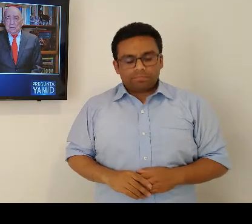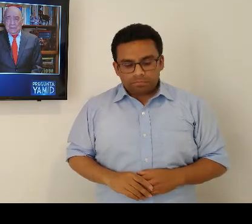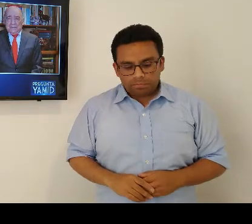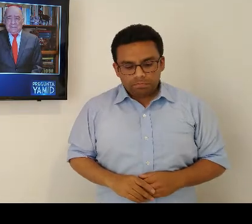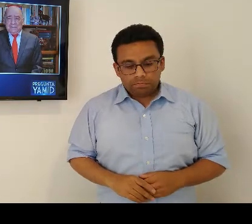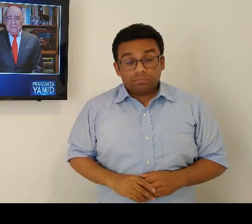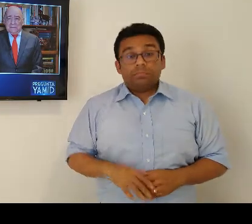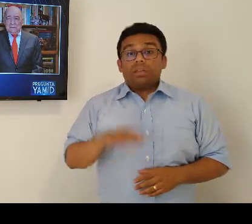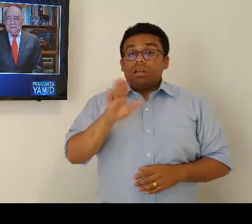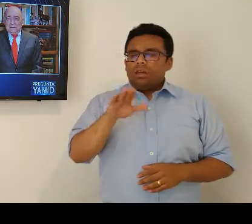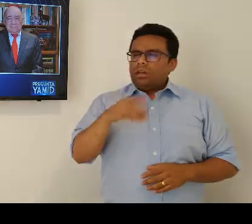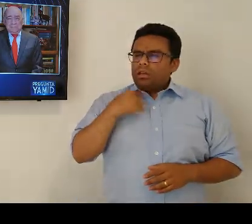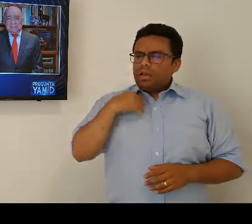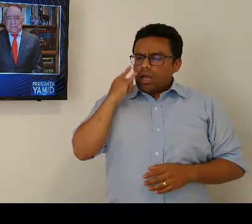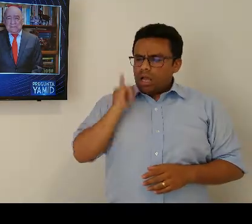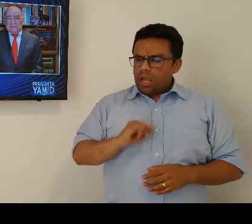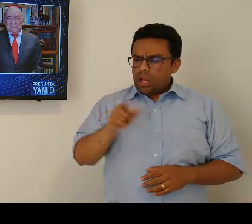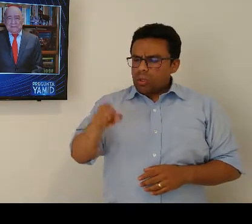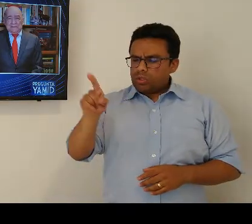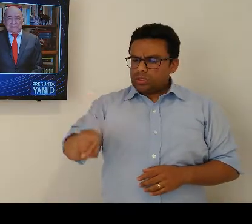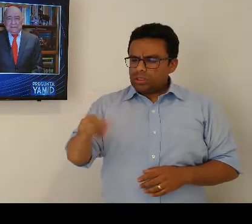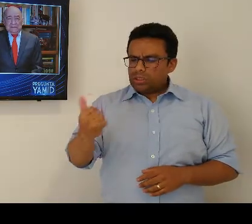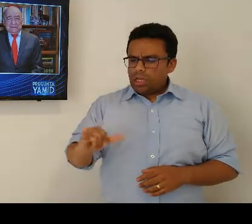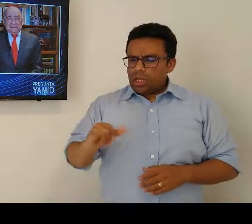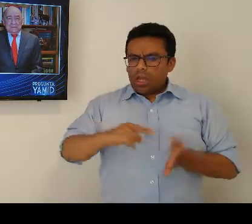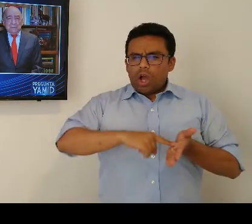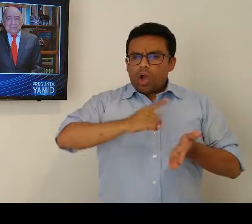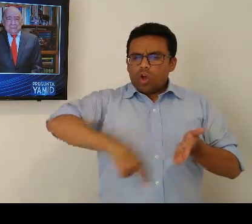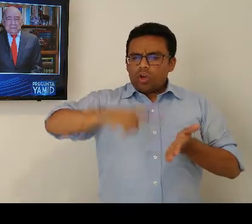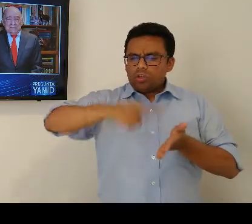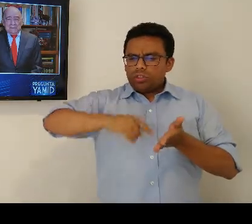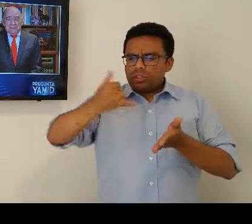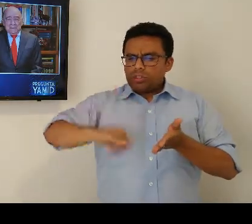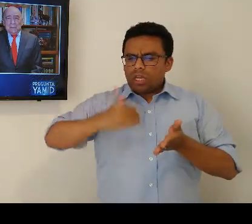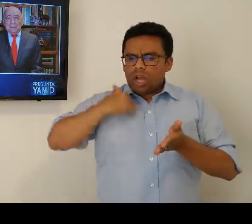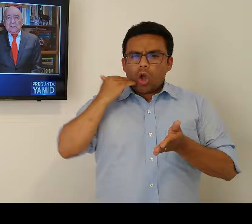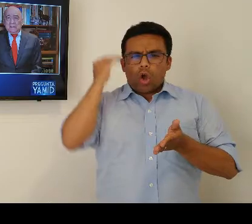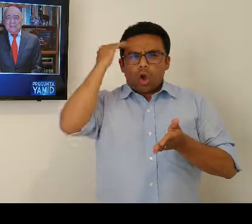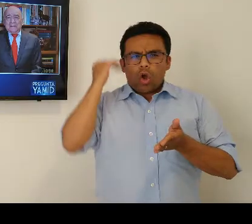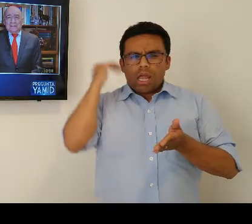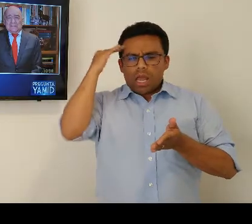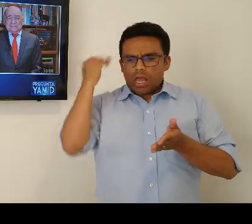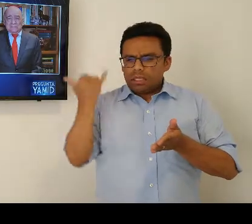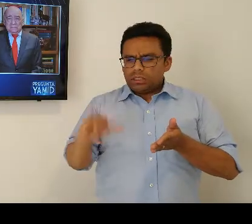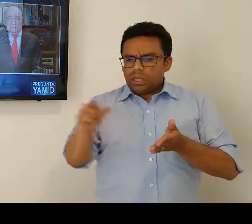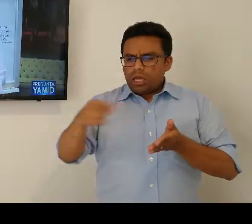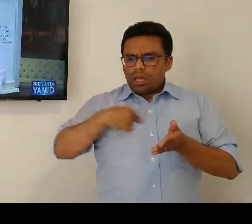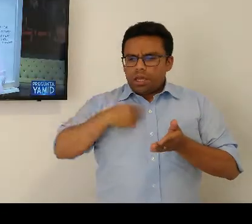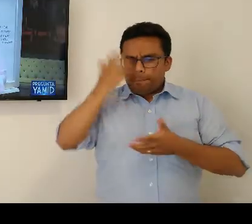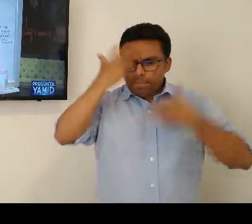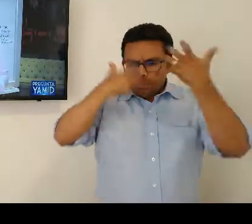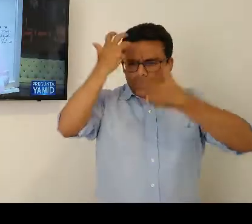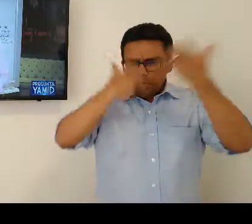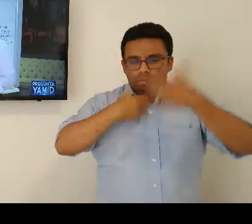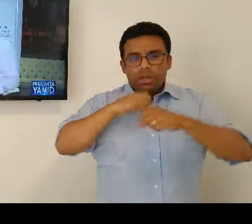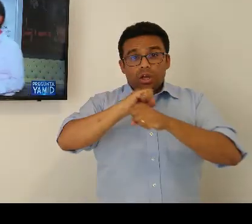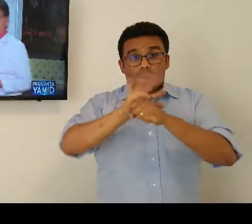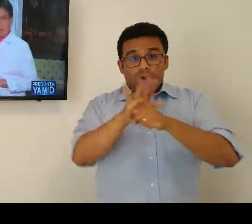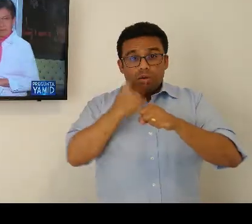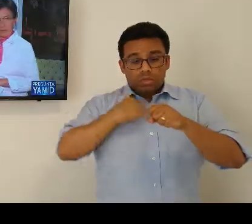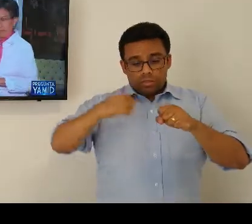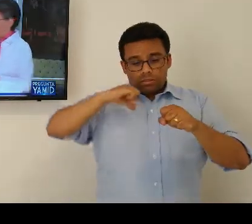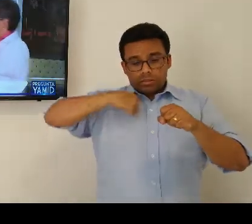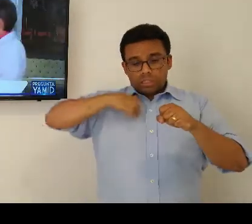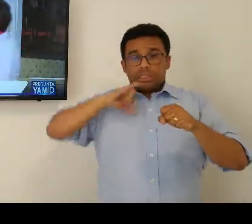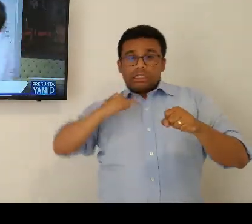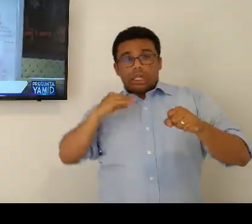con Corea, cerca de 300.000 pruebas. ¿En qué va eso? Va bien,